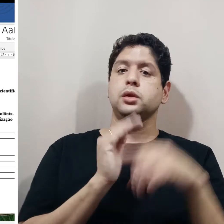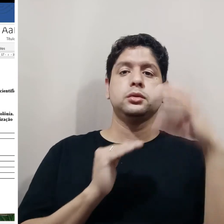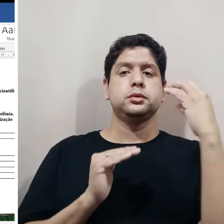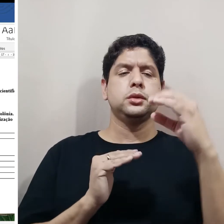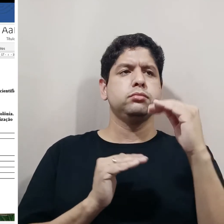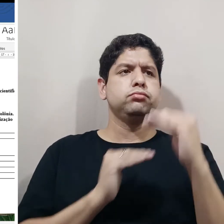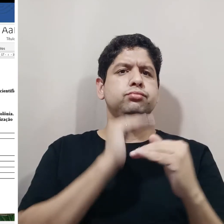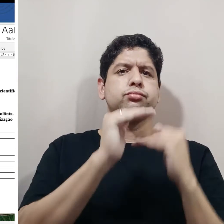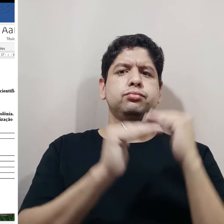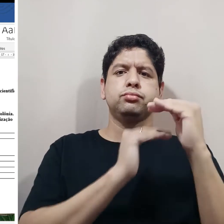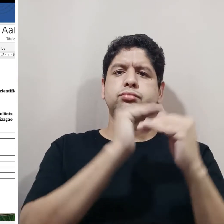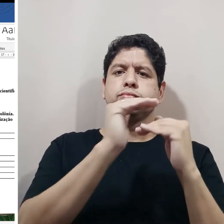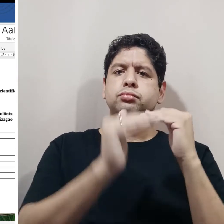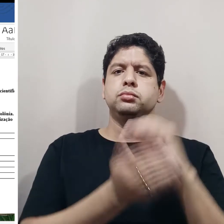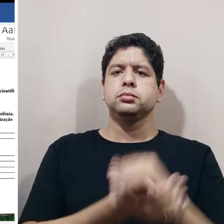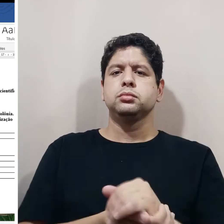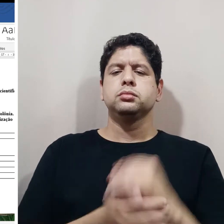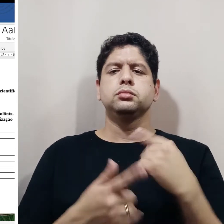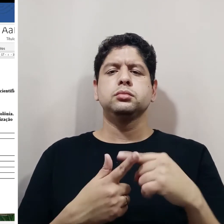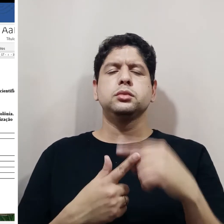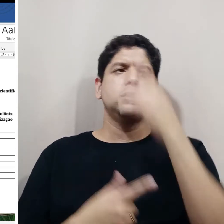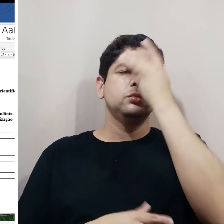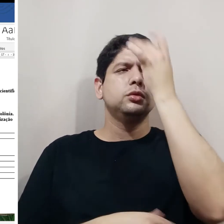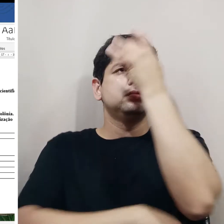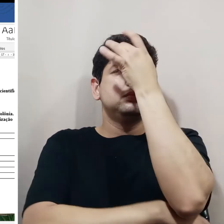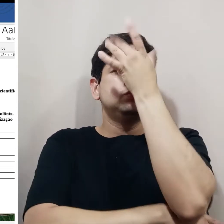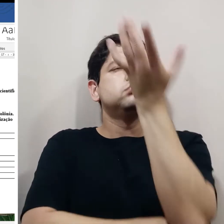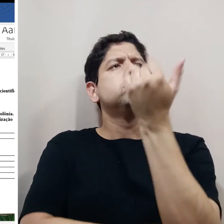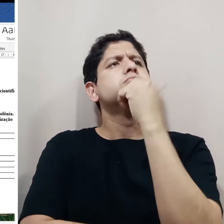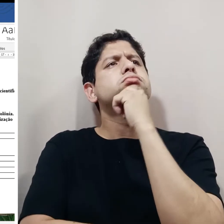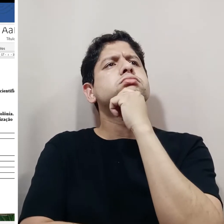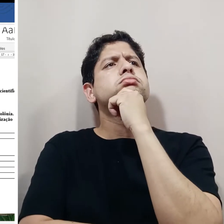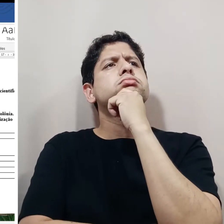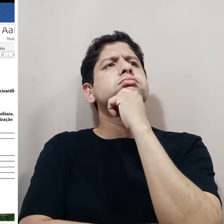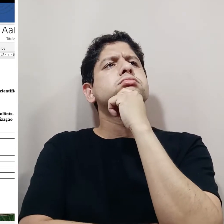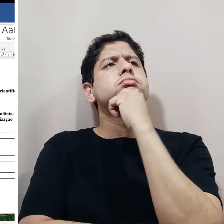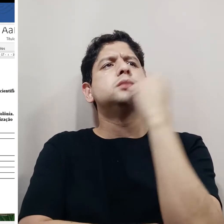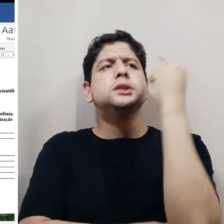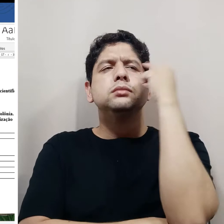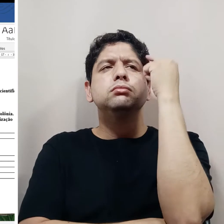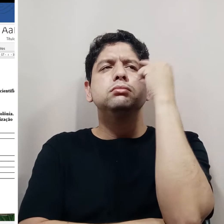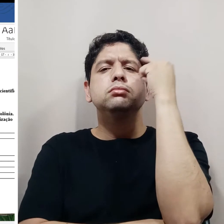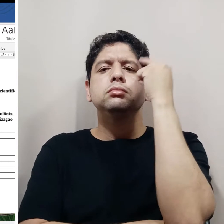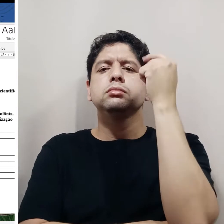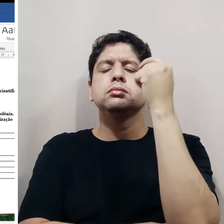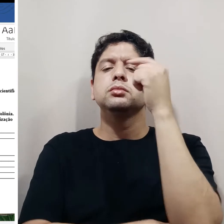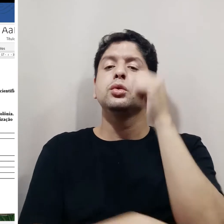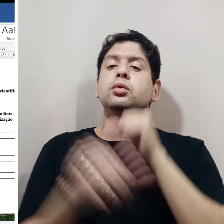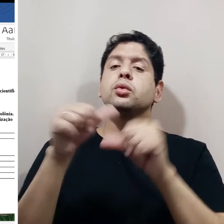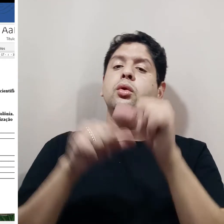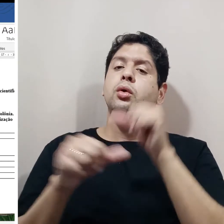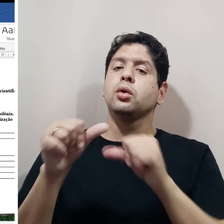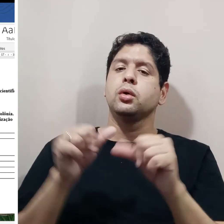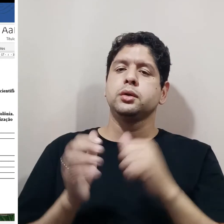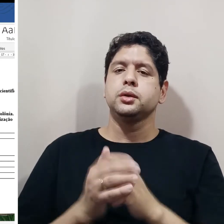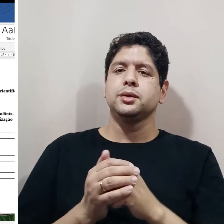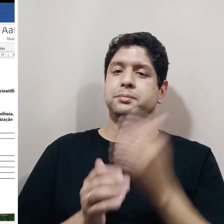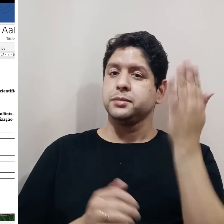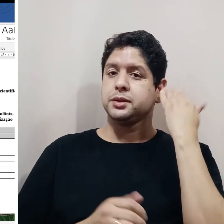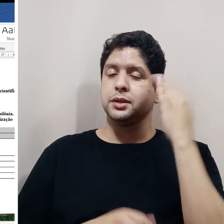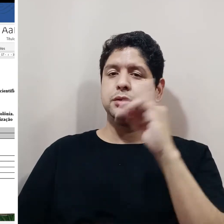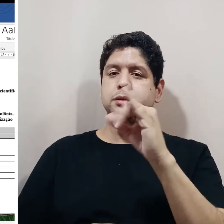tentar explicar as coisas do mundo. Isso vai ser importante, né, para o desenvolvimento da ciência, porque